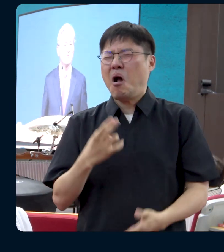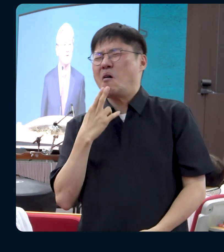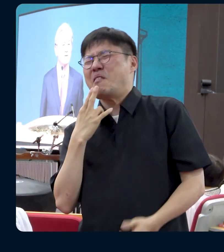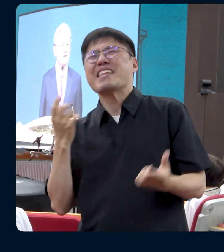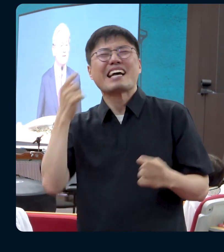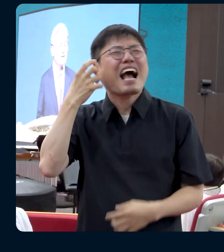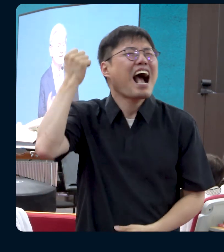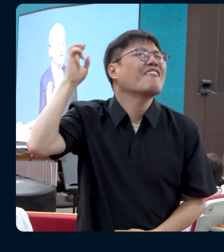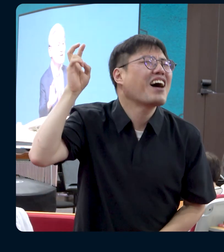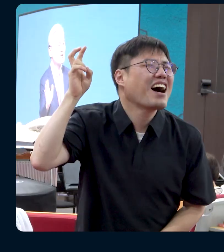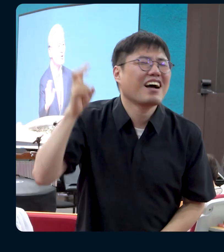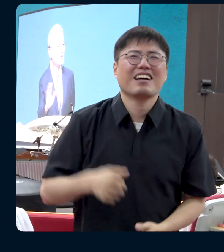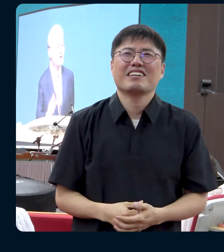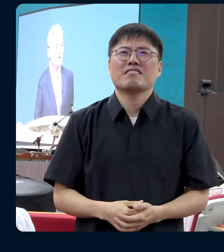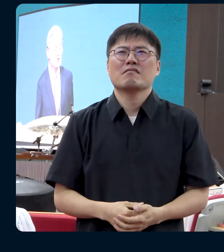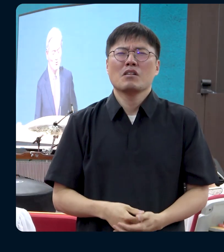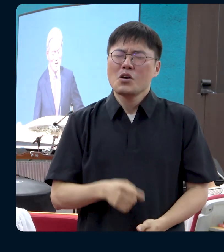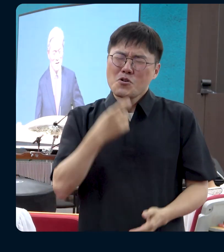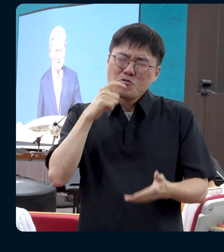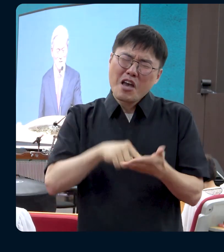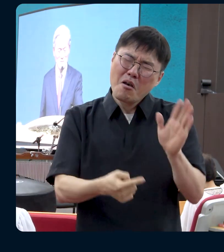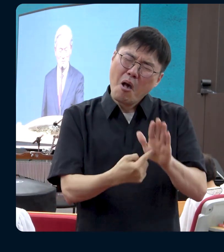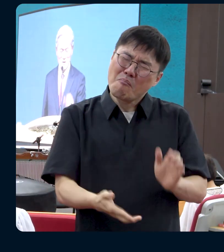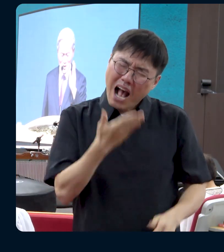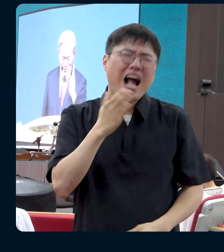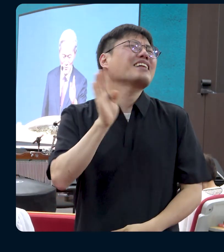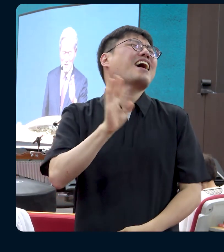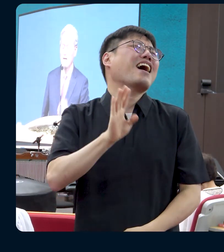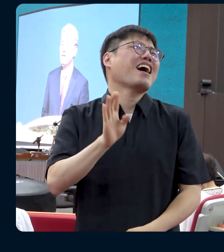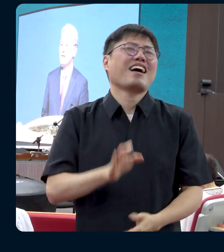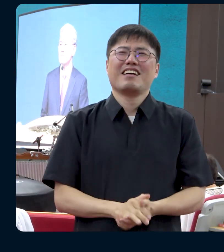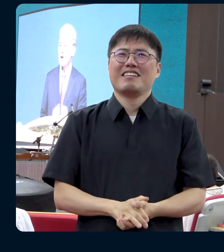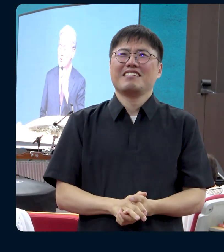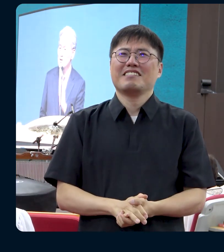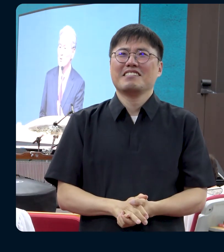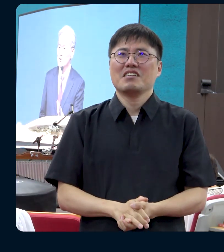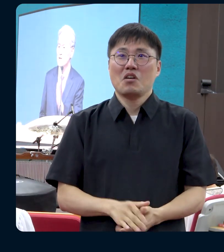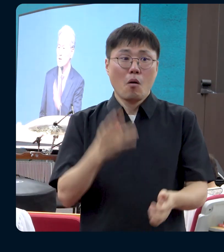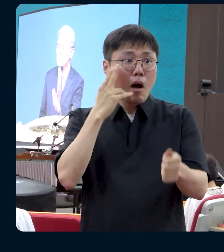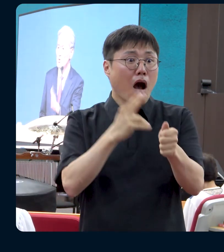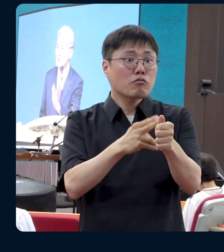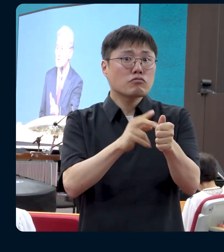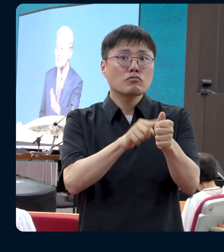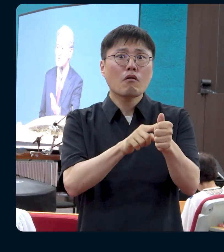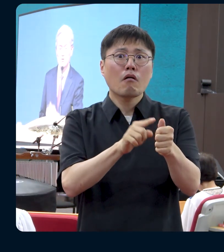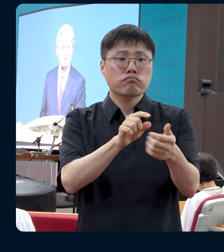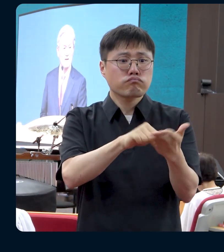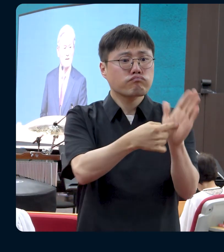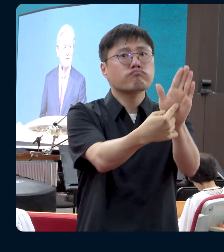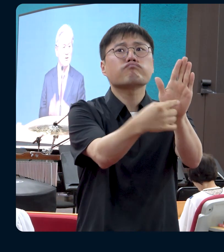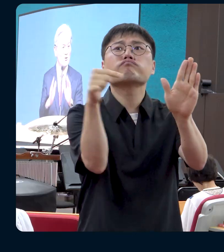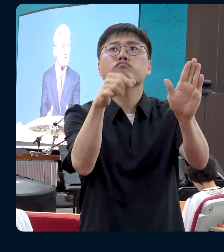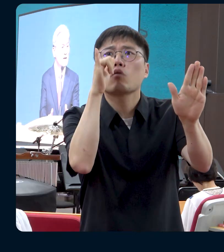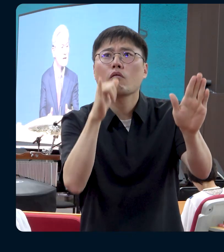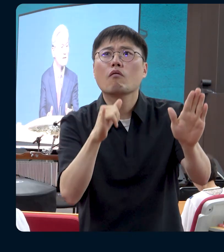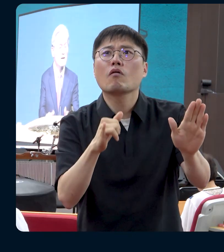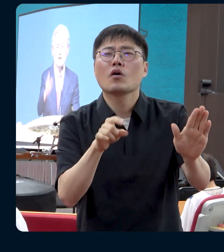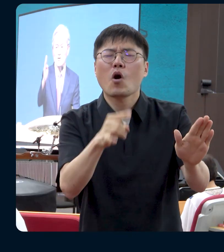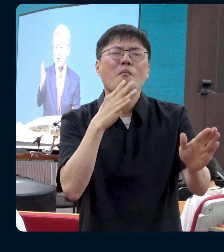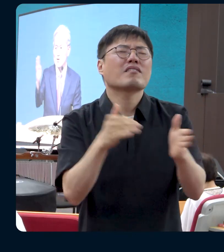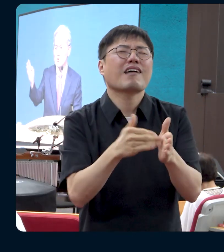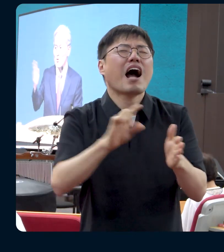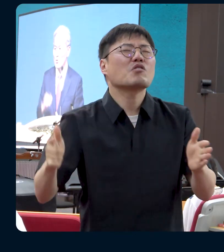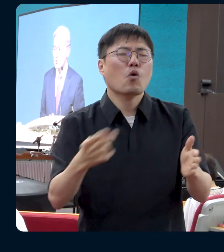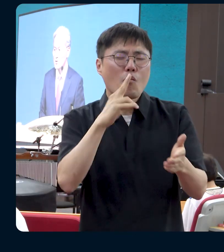생각할 거라고요. 이게 절대 그렇게 쉬운 말이 아니에요. 자, 그런데 바울 사도는 이 표현을 쓰고 있습니다. 여기만이